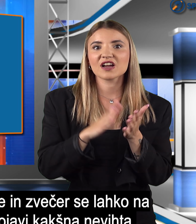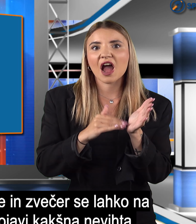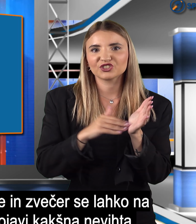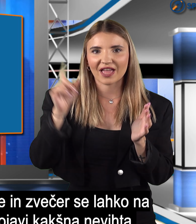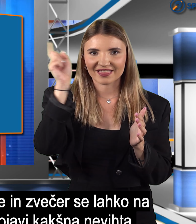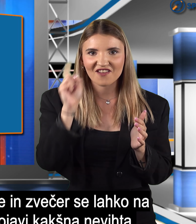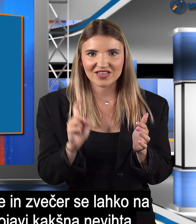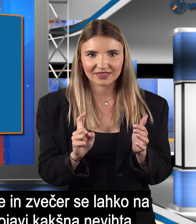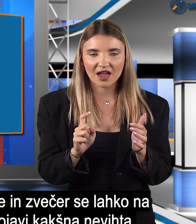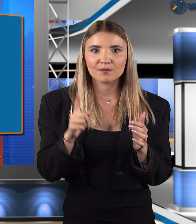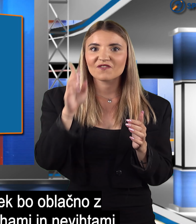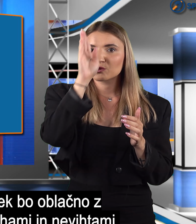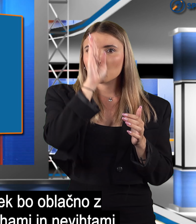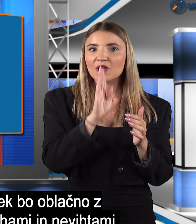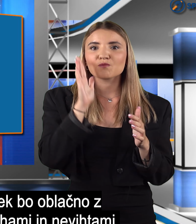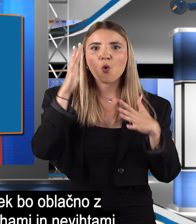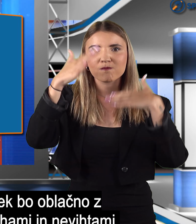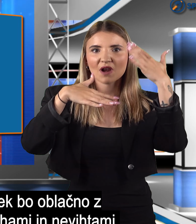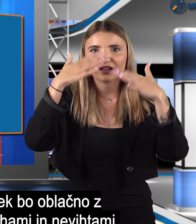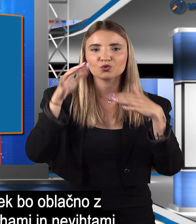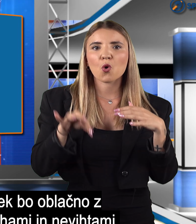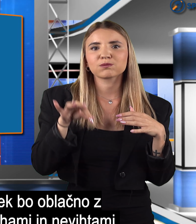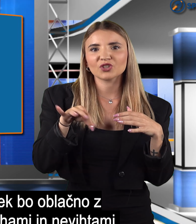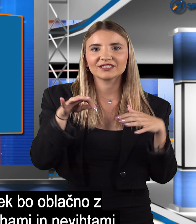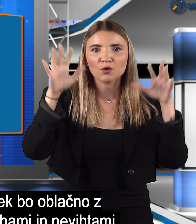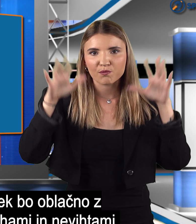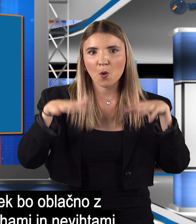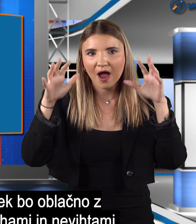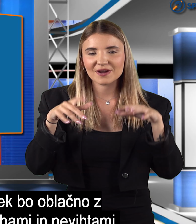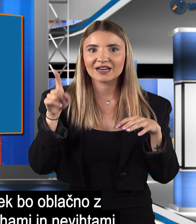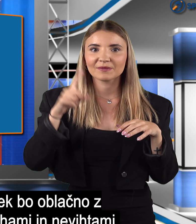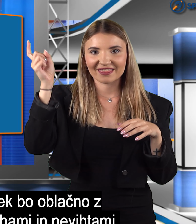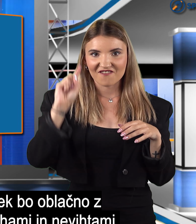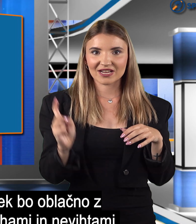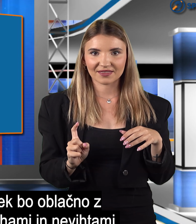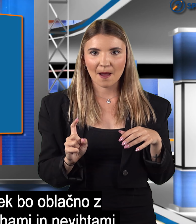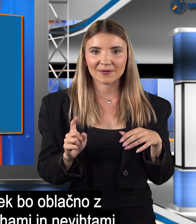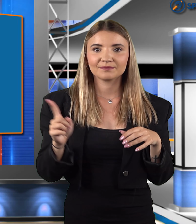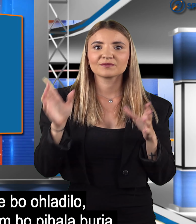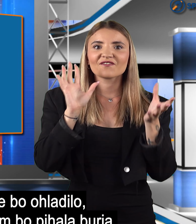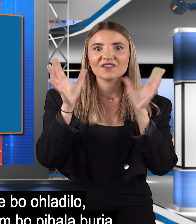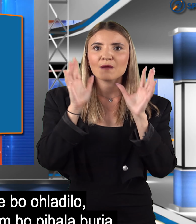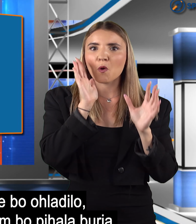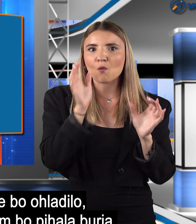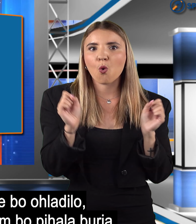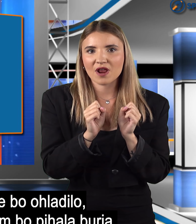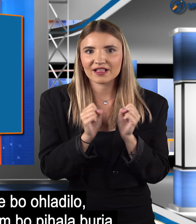kakšna nevihta. V ponedeljek bo oblačno z občasnimi plohami in nevihtami. Vreme se bo ohladilo.